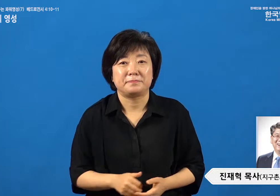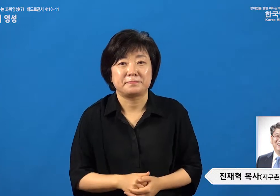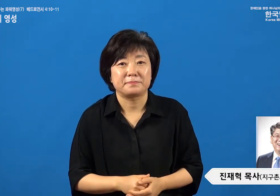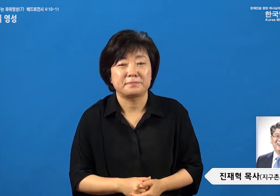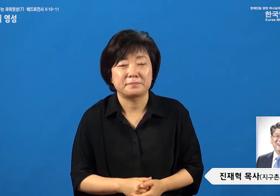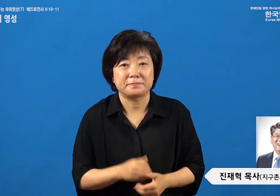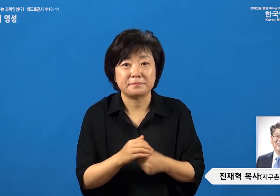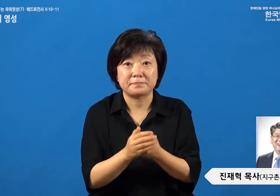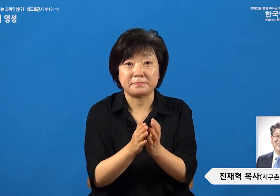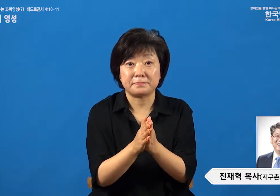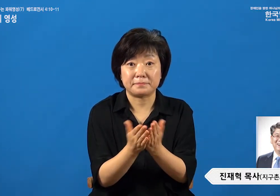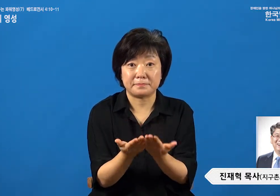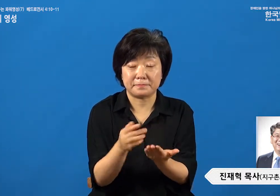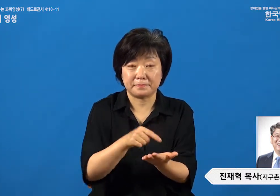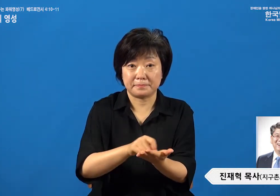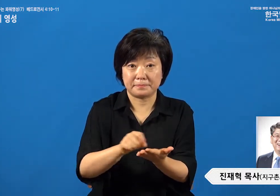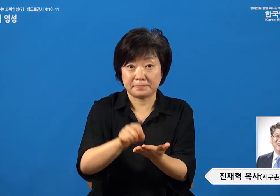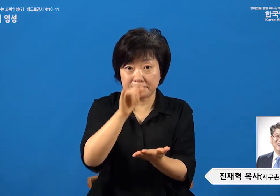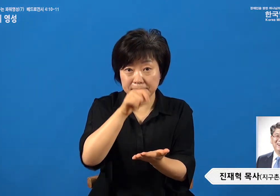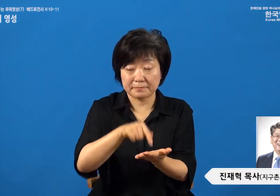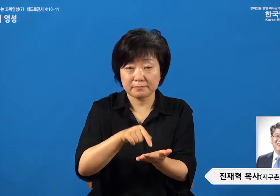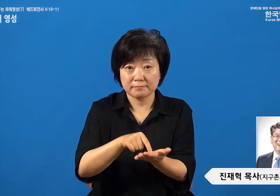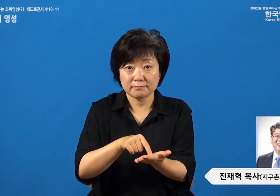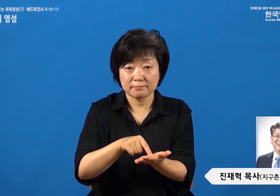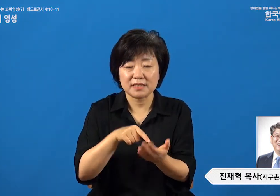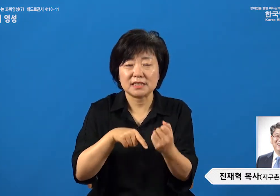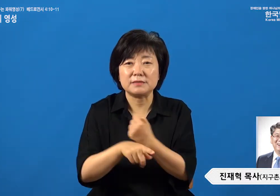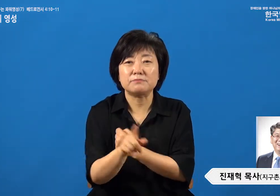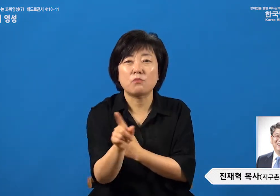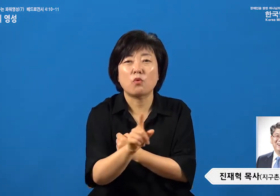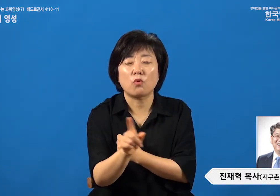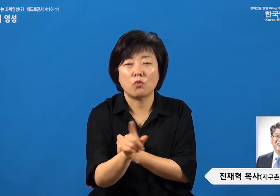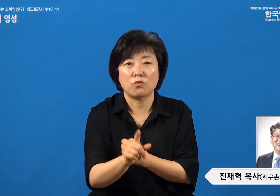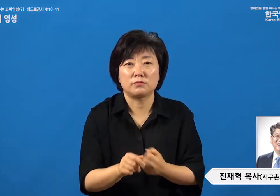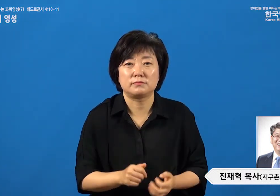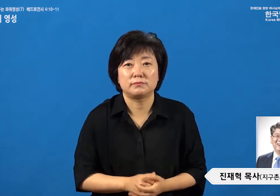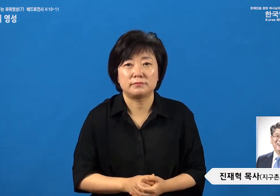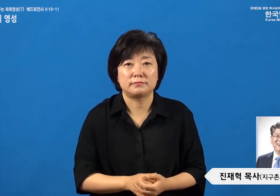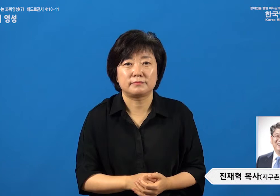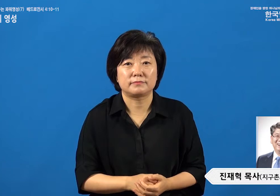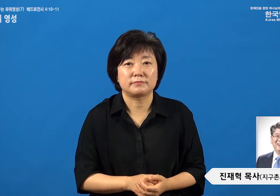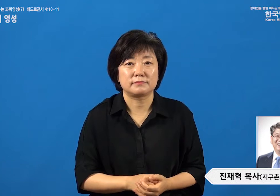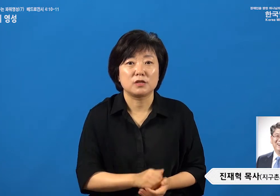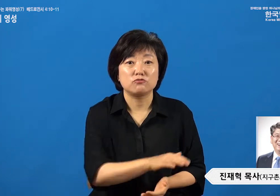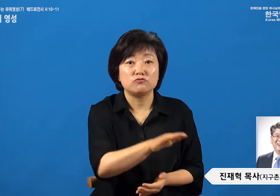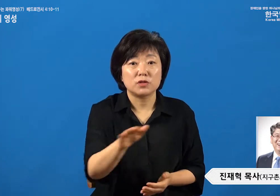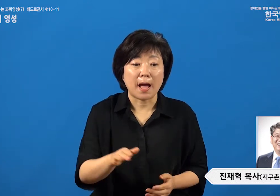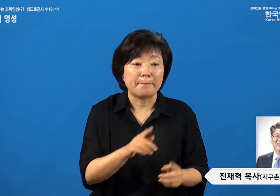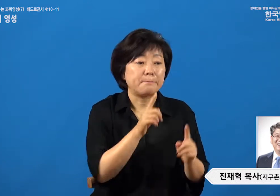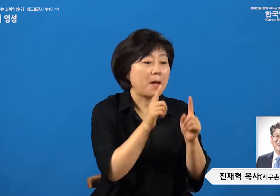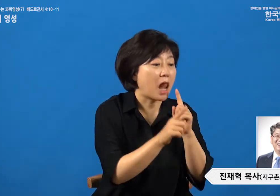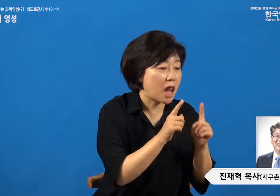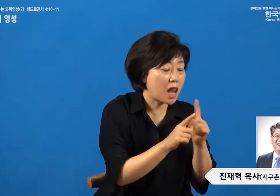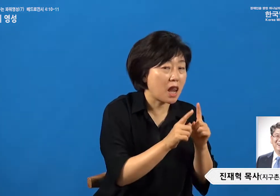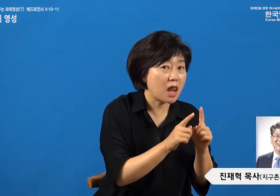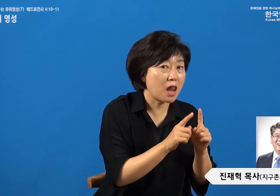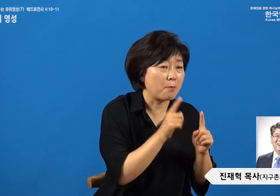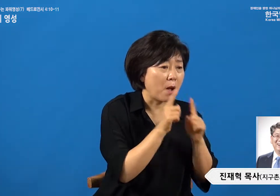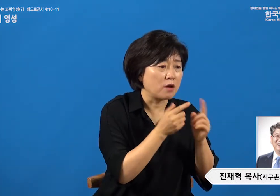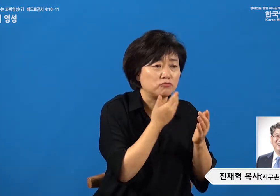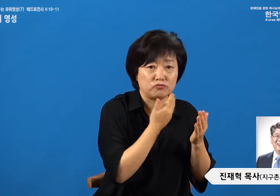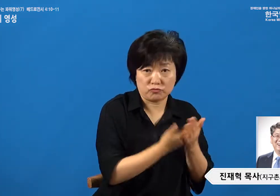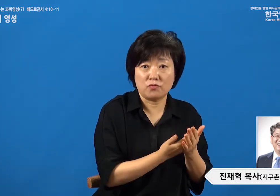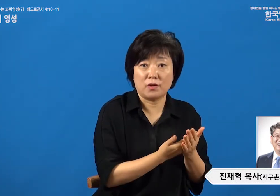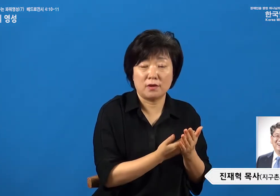말씀하시는 모습을 성경은 봅니다. 이 말씀의 뜻이 무엇입니까? 우리가 말하는 것